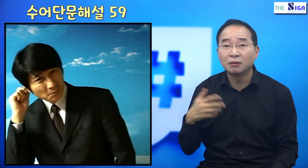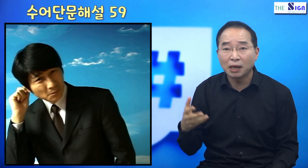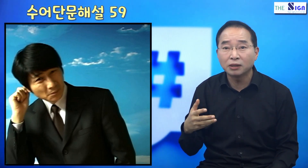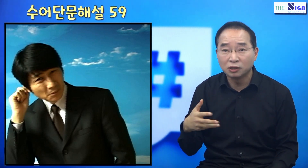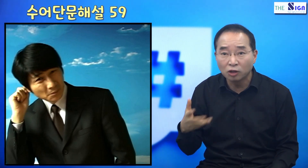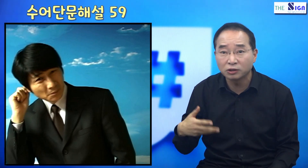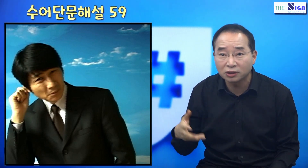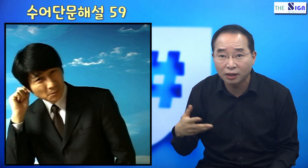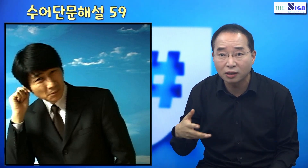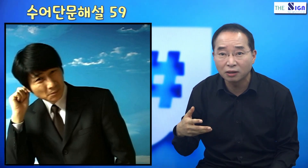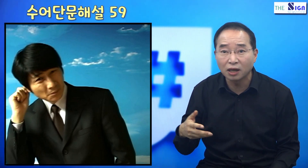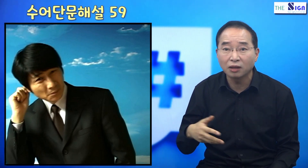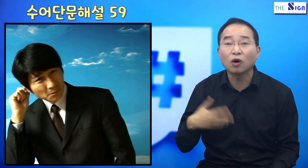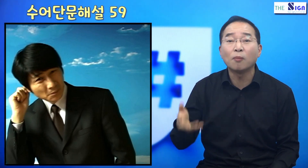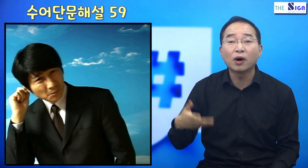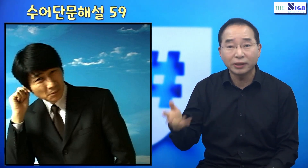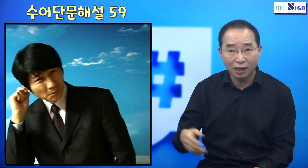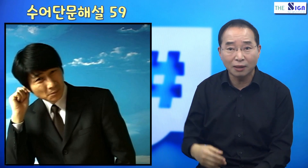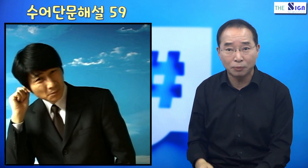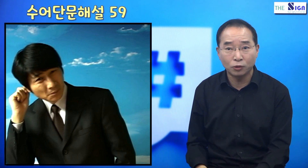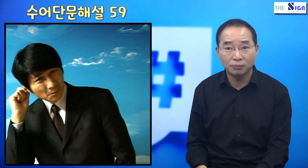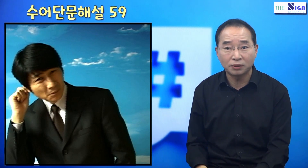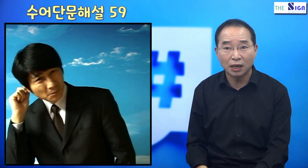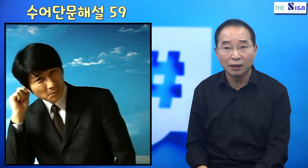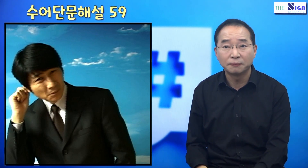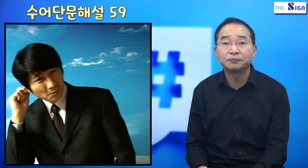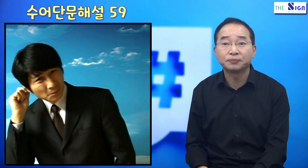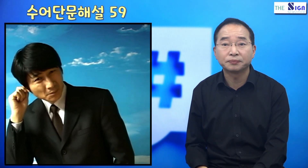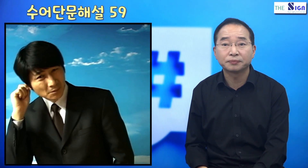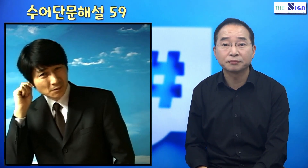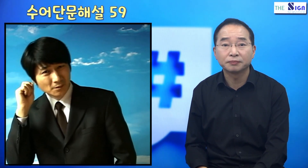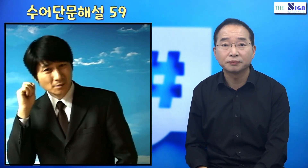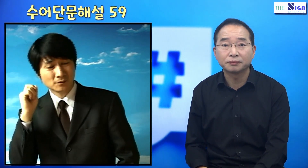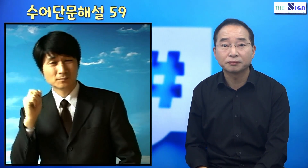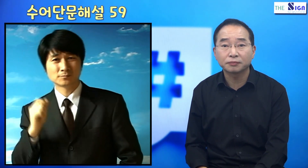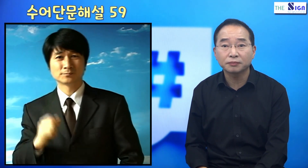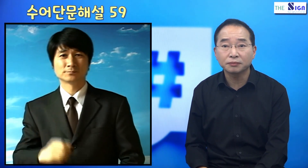하면은 그 말이 그럴듯하게 되니까 넘어간다라는 표현입니다.